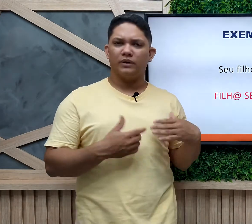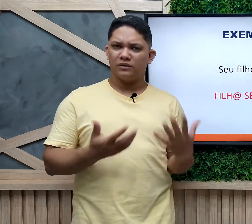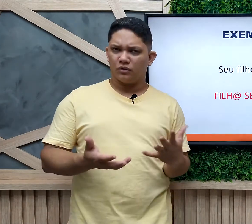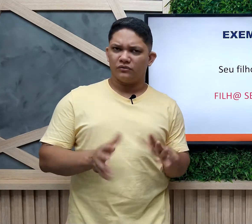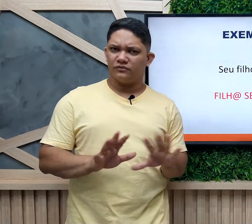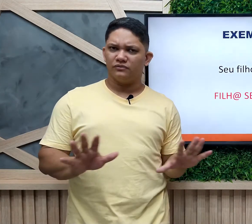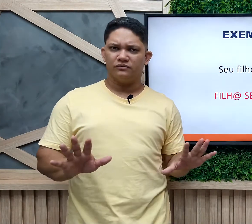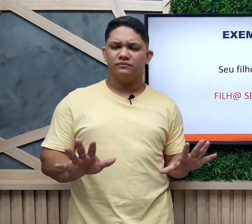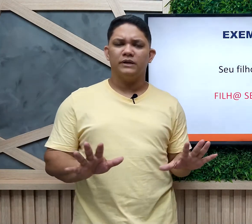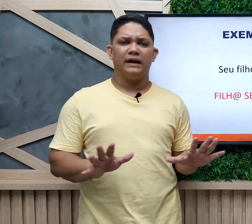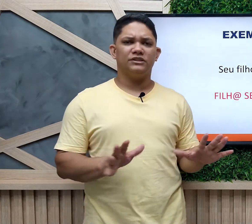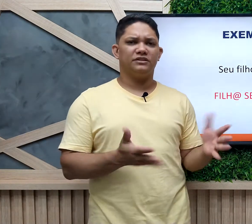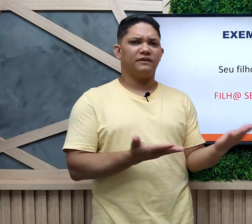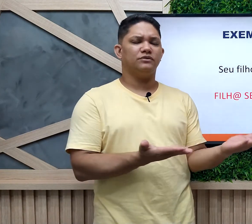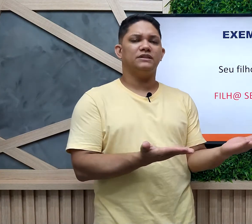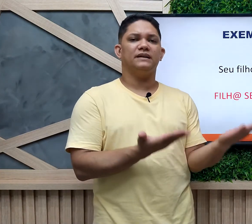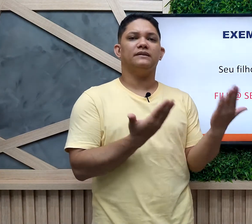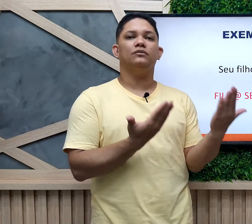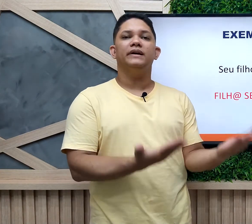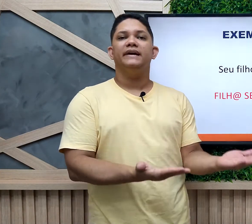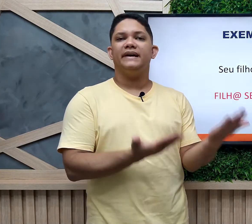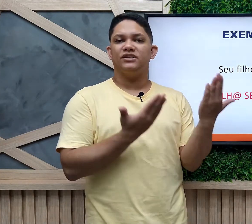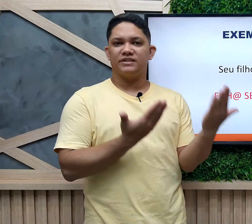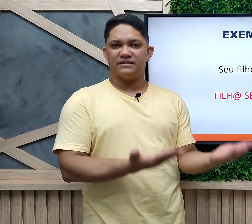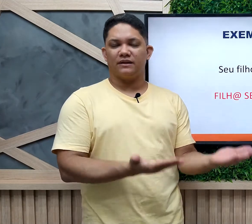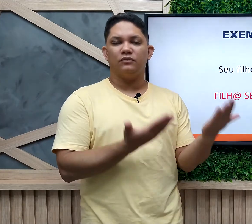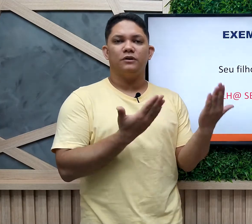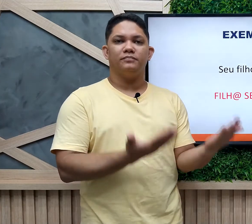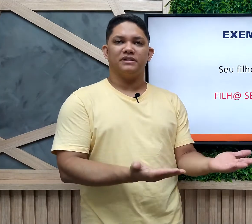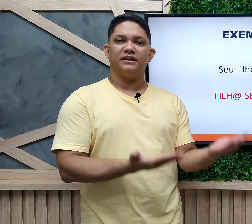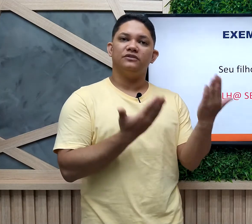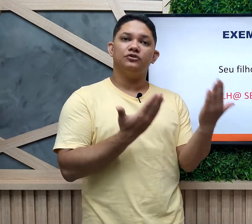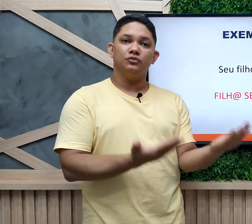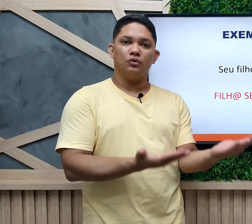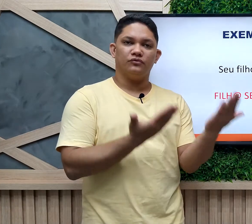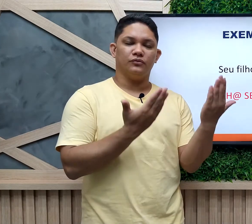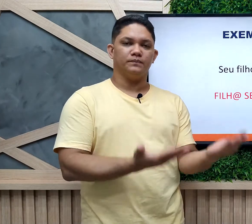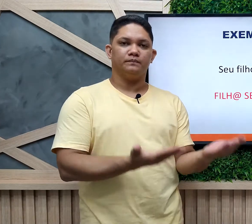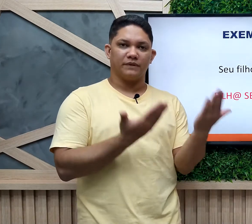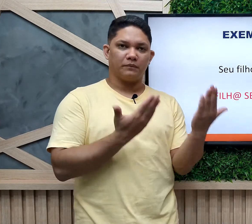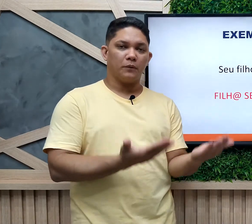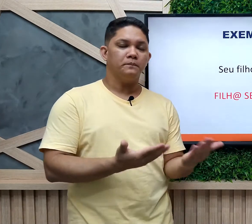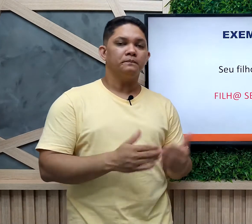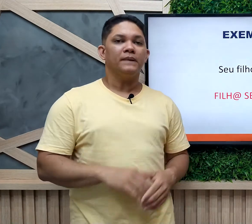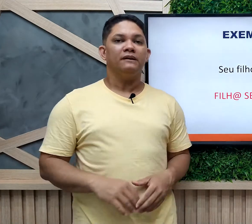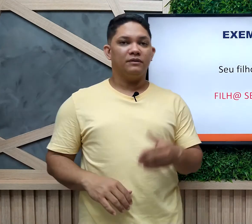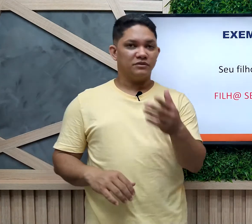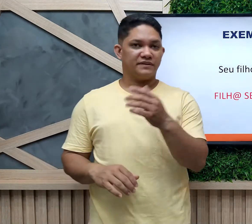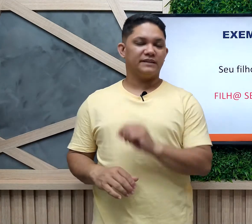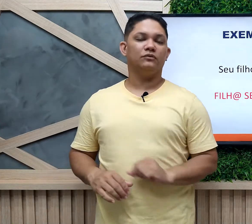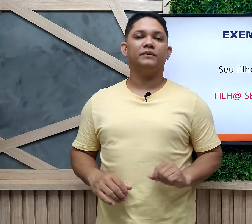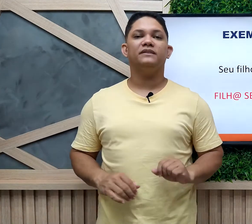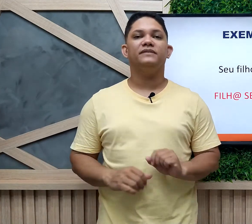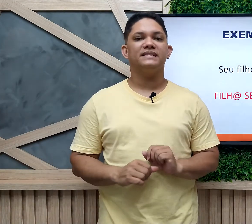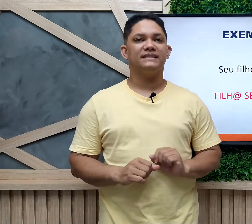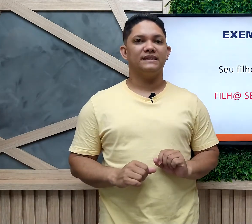é novo, a gente vai utilizar, então, este sinal para a ideia de novo, tá bom? Vamos ver, então, como é que fica a